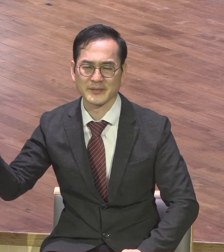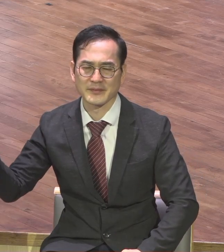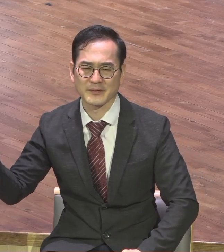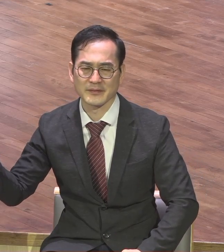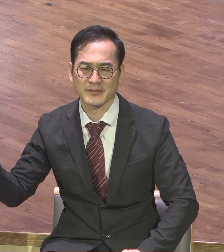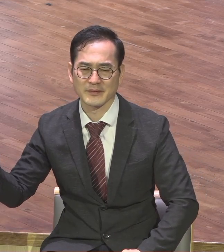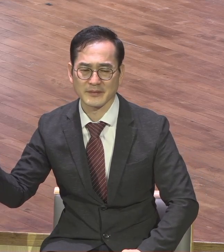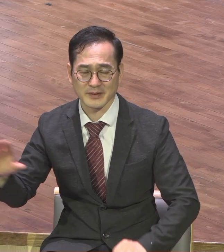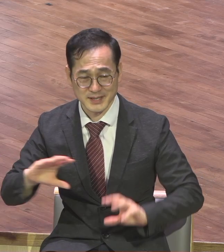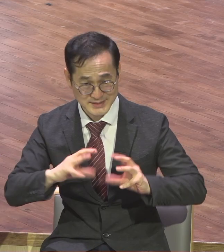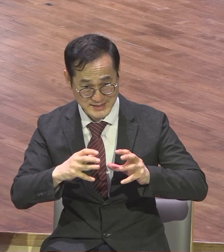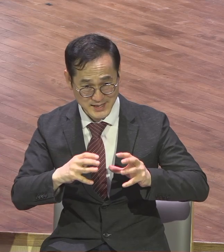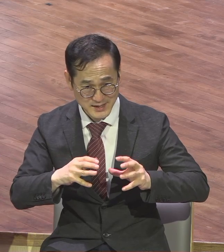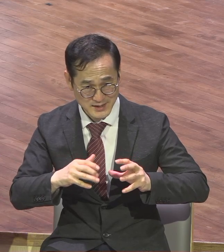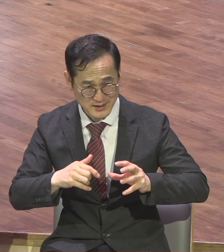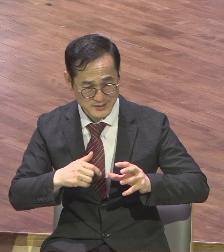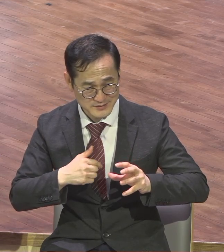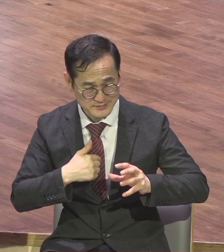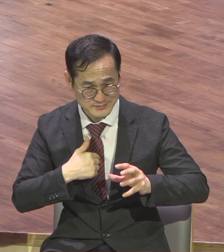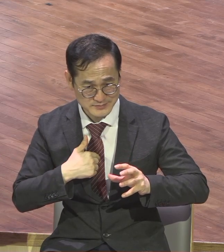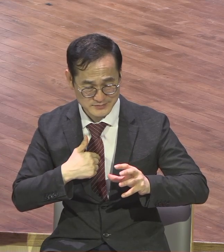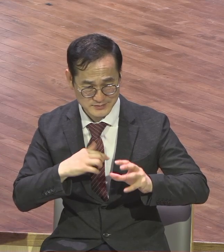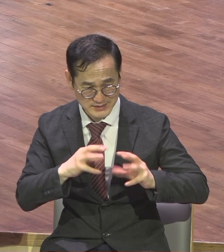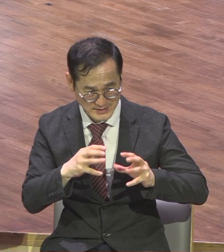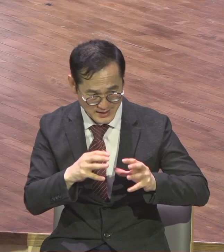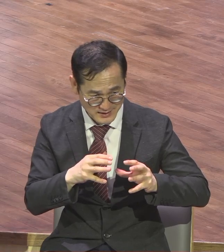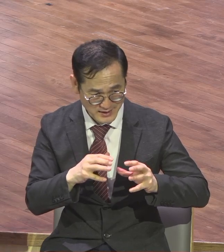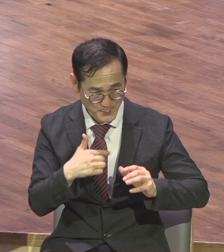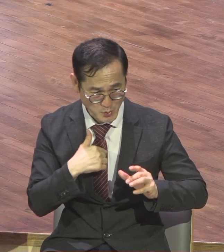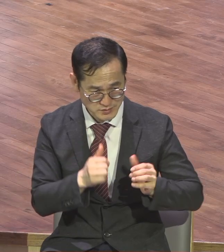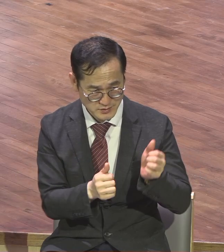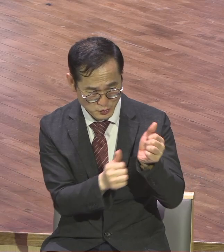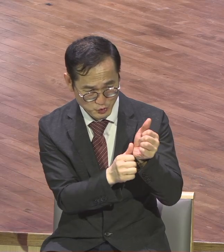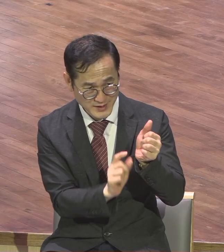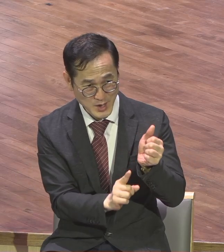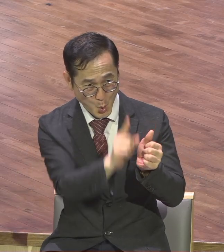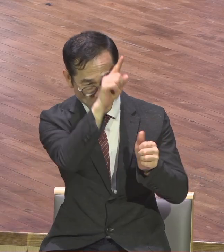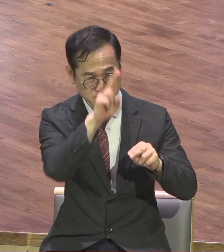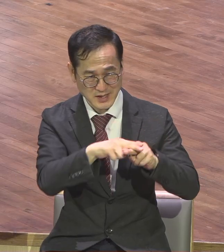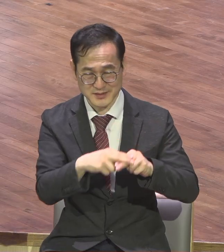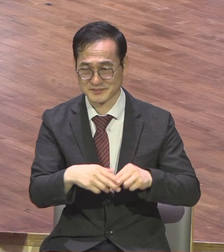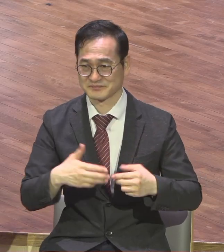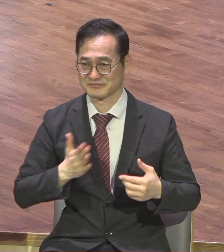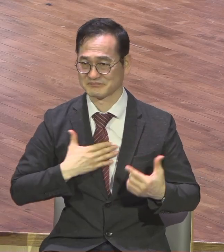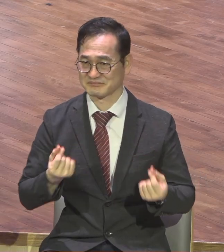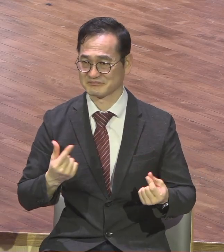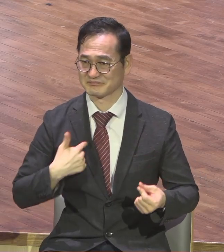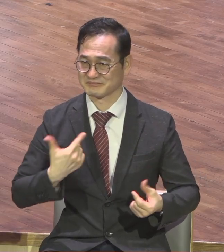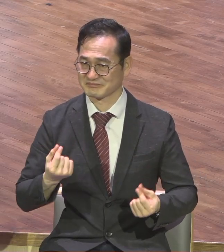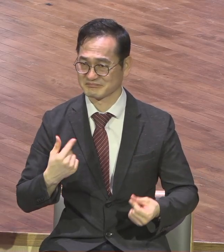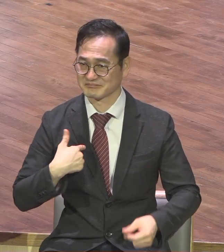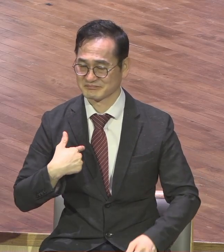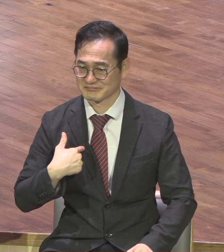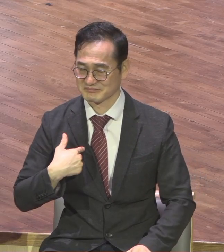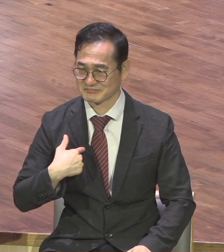세상에서의 내 모습이 아니에요. 그리스도 안에서의 변화된 내 모습